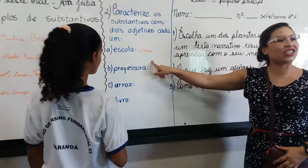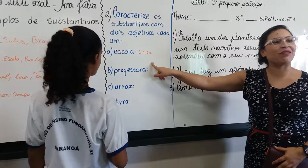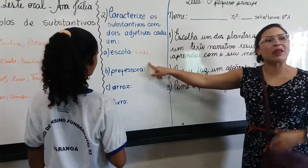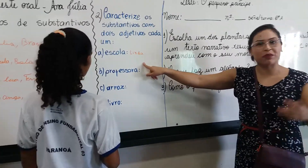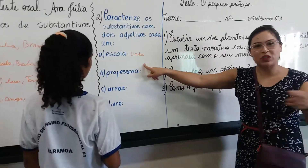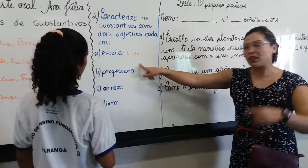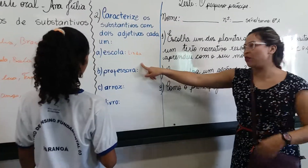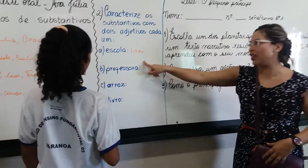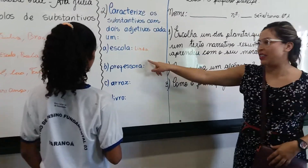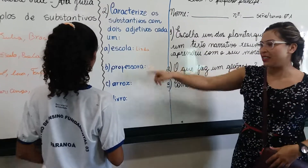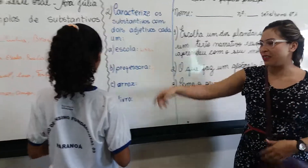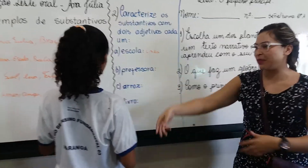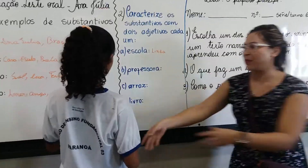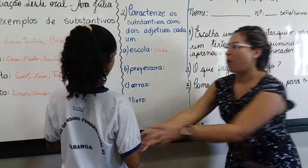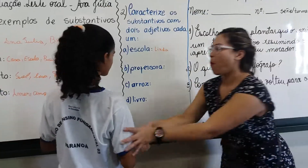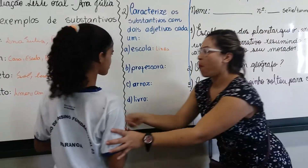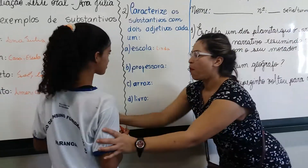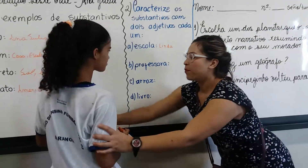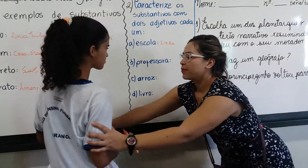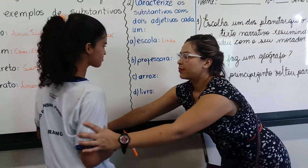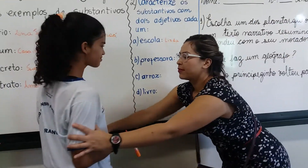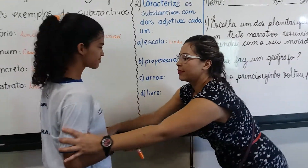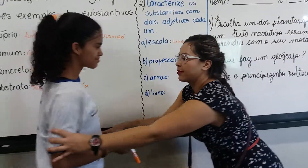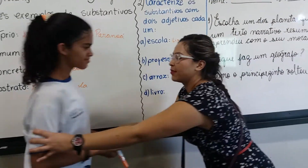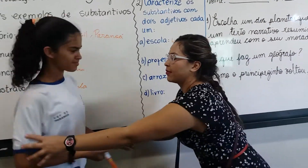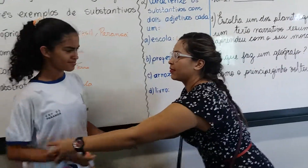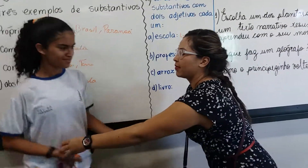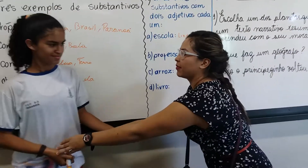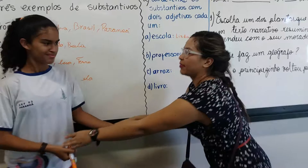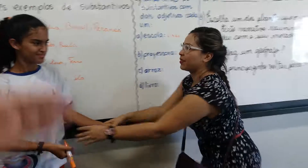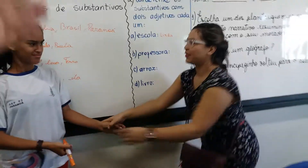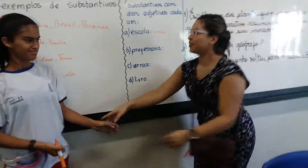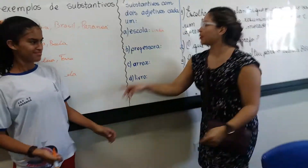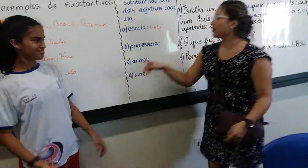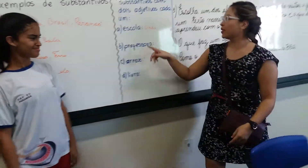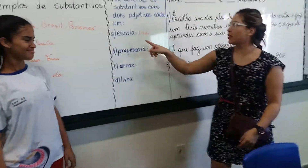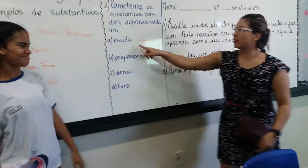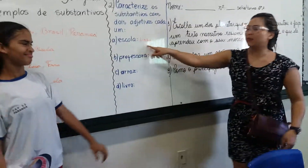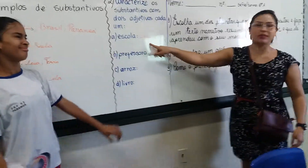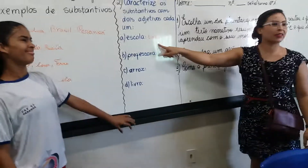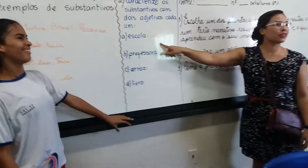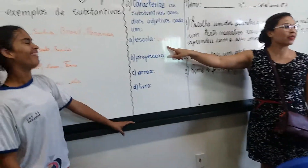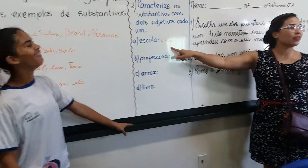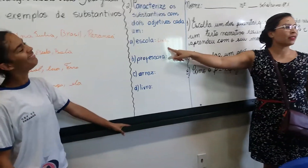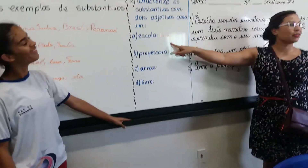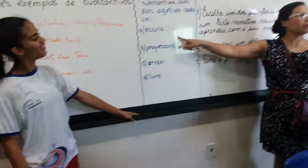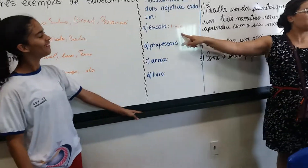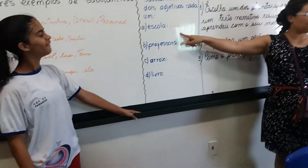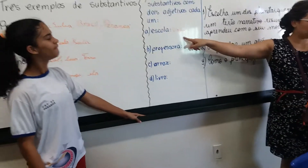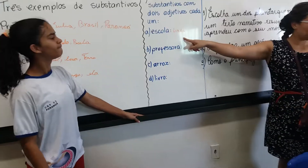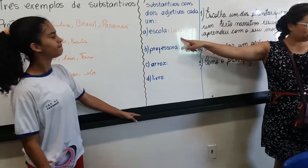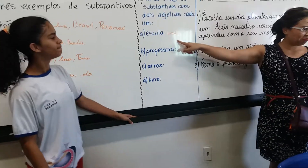Fala com você. Gente, olha só. A Ana Júlia escreveu a palavra linda. Escola linda, tá